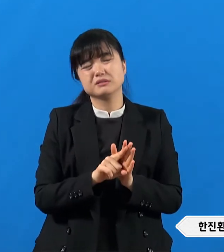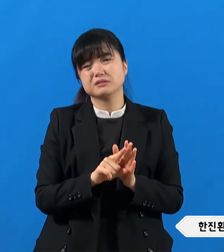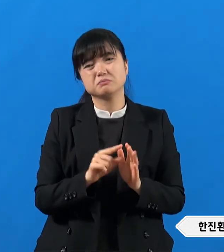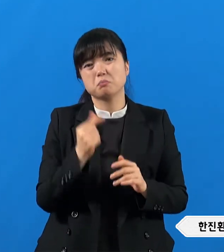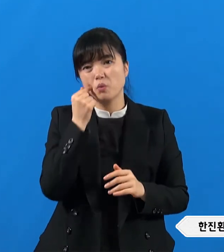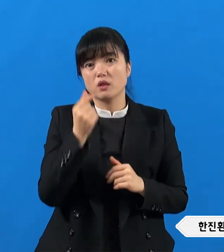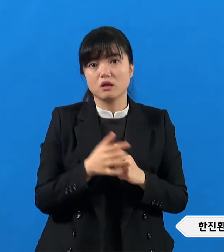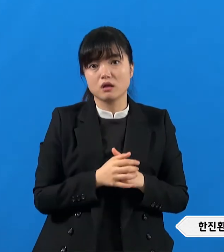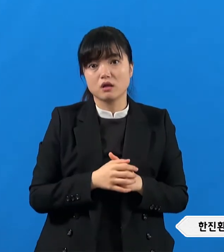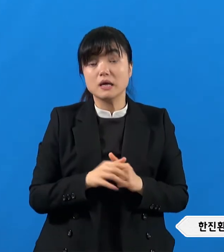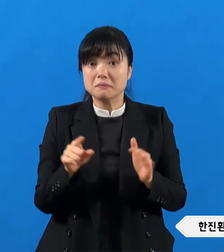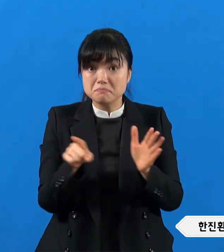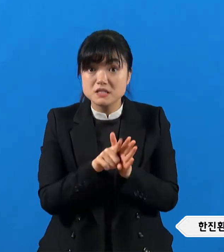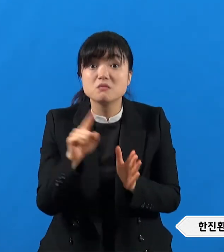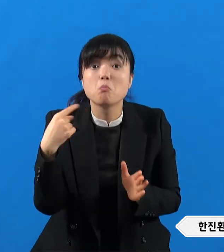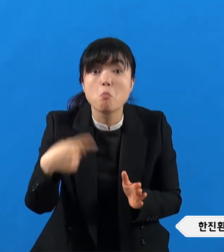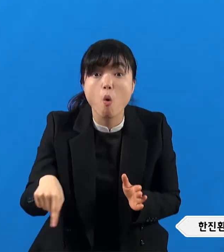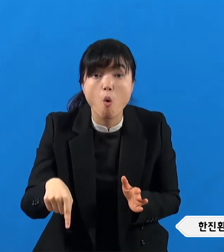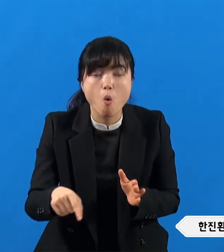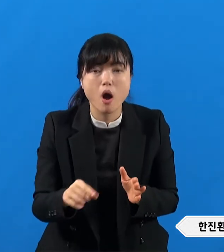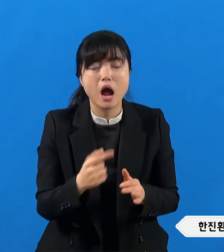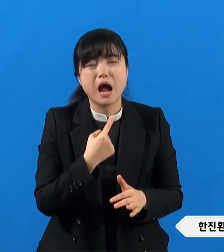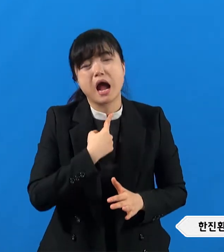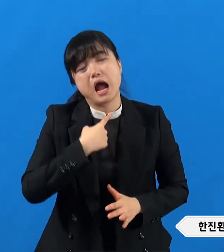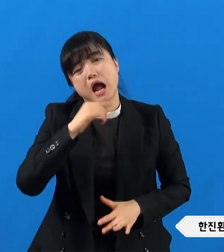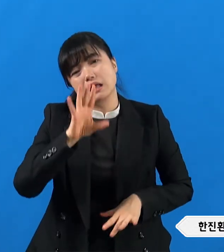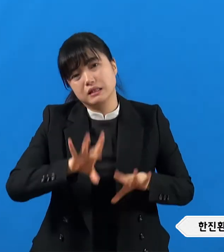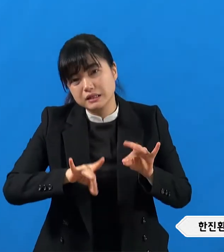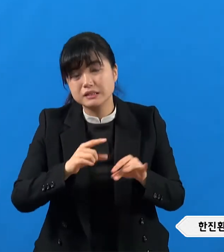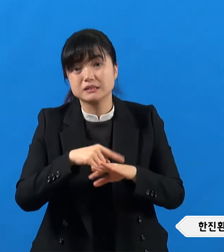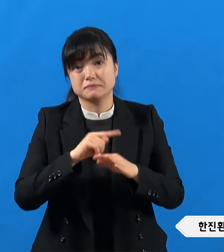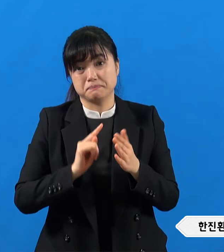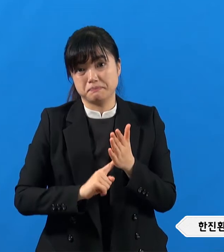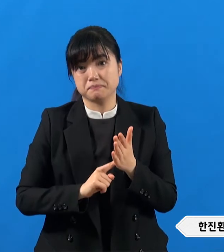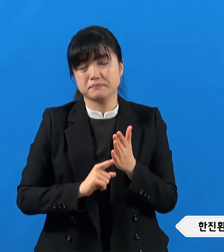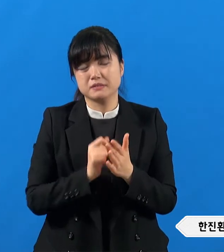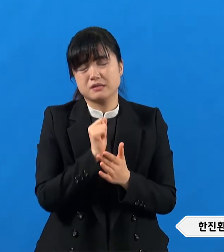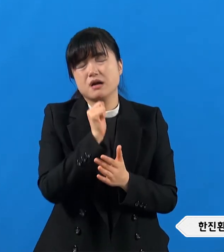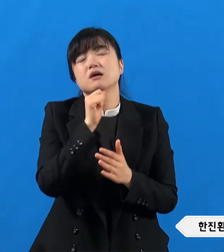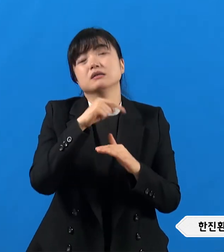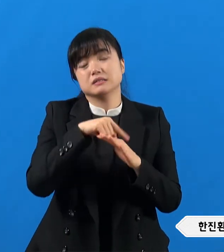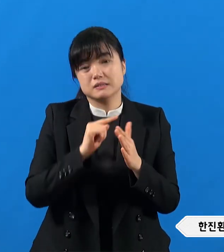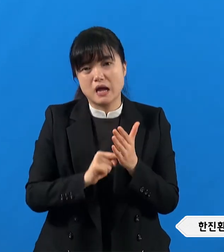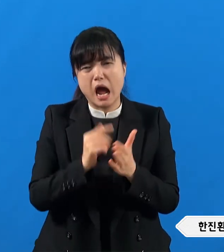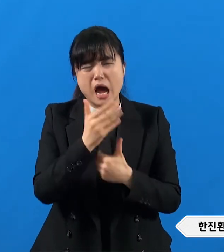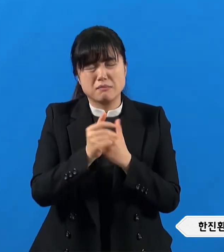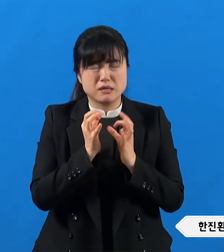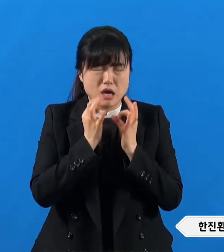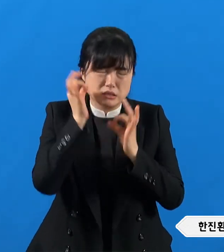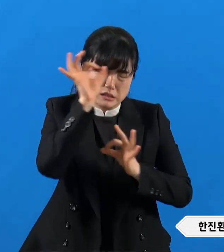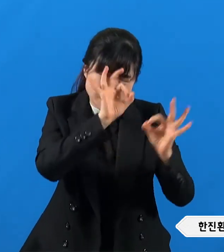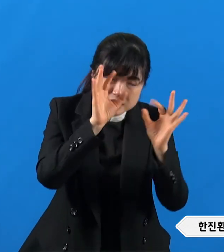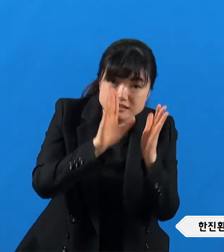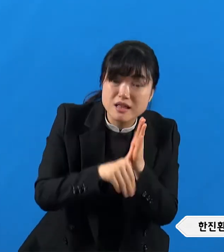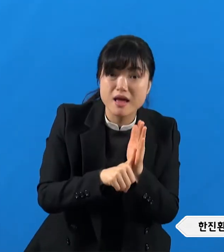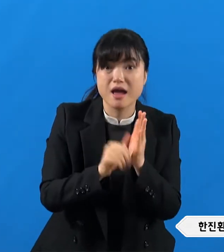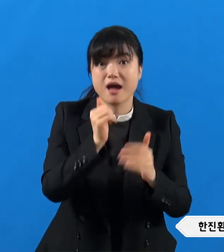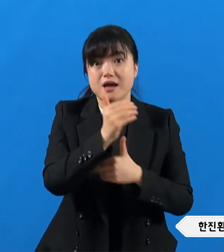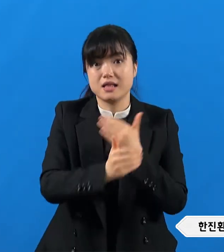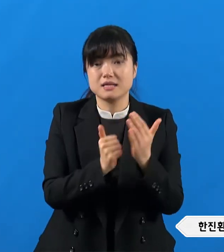믿음은 가난한 심령, 갈급한 심령이 간절히 하나님을 찾을 때